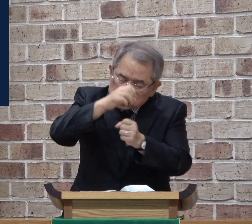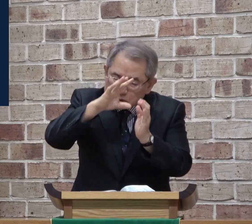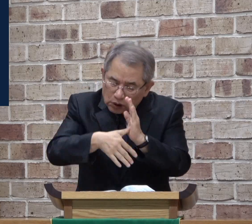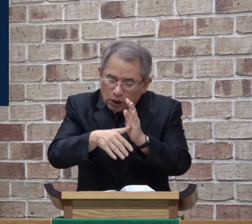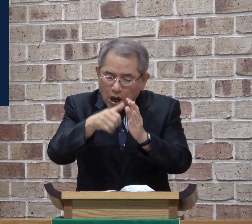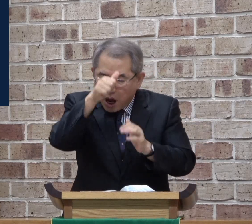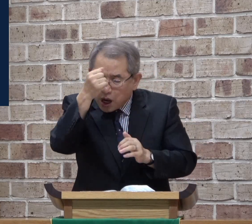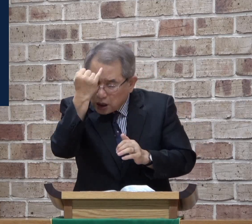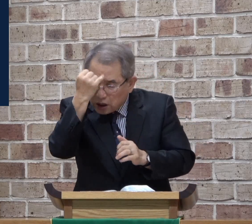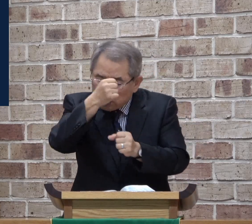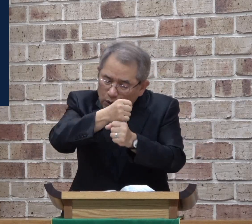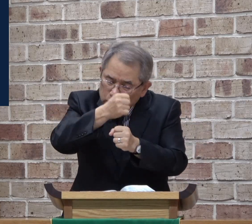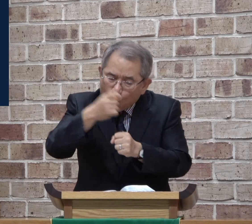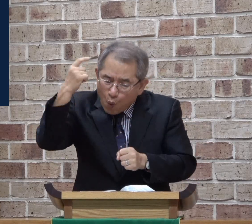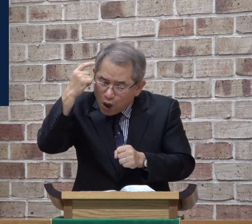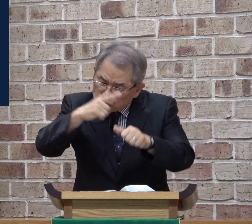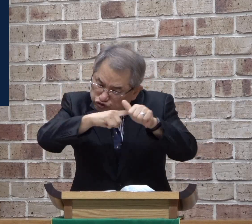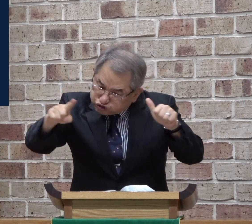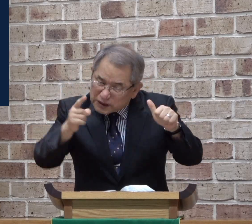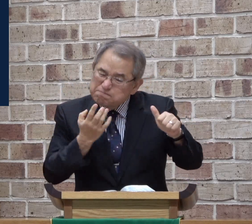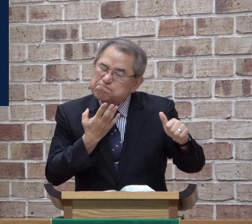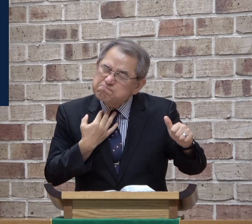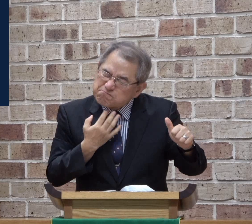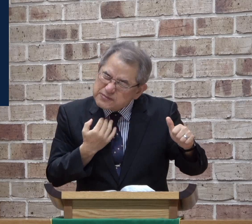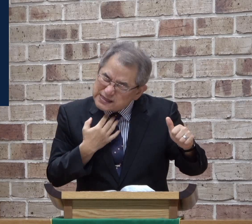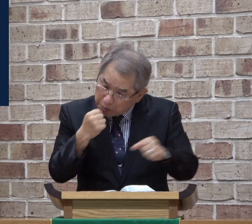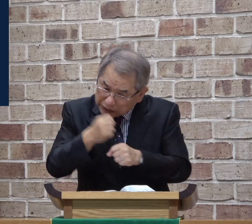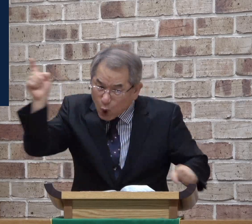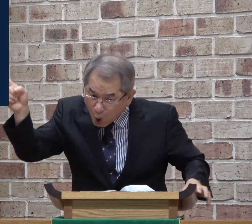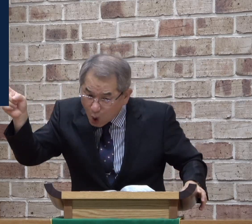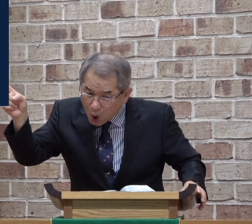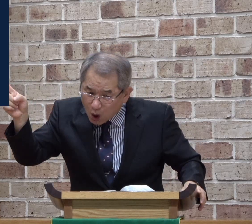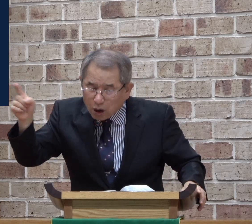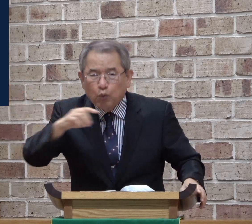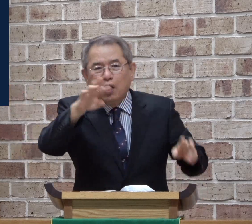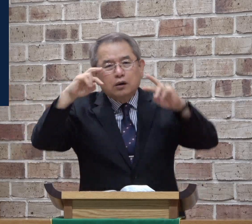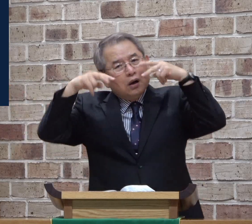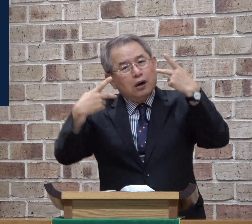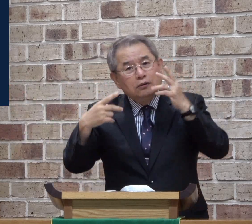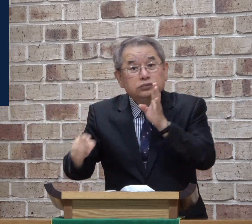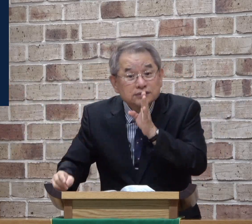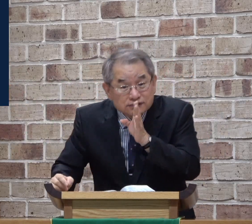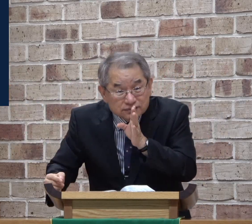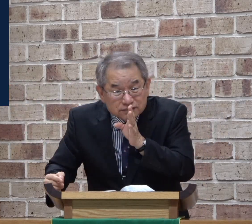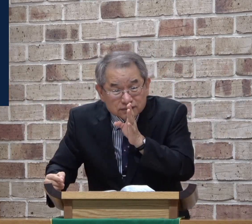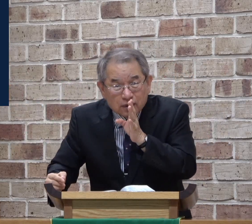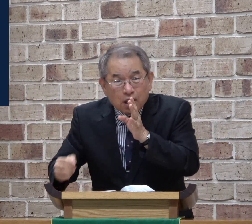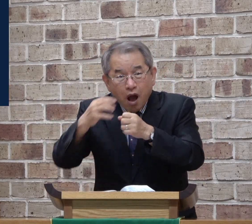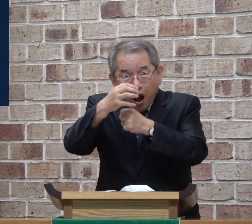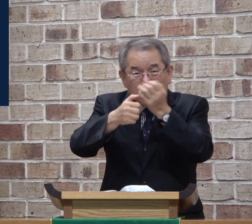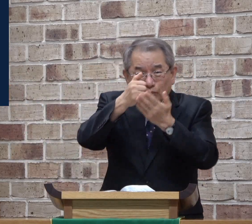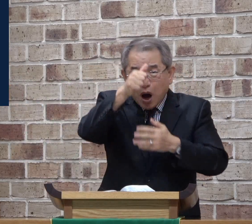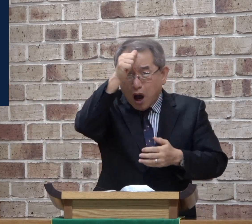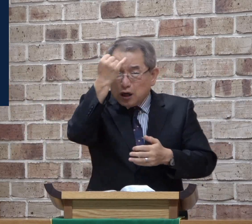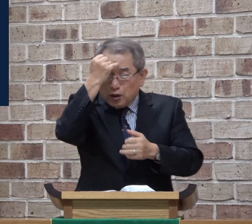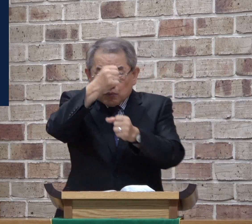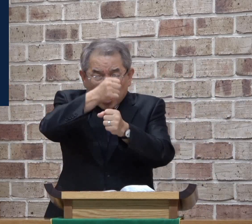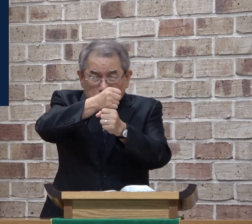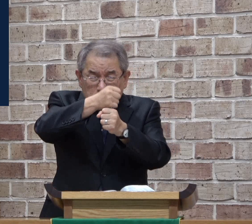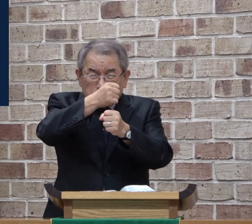세상을 창조하실 때 아담과 하와를 창조하시고 하나님이 죽이기 위해서 아담과 창조를 지으셨을까요? 그렇지 않습니다. 하나님은 아담과